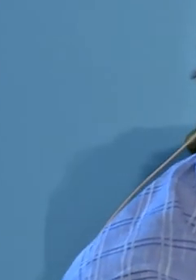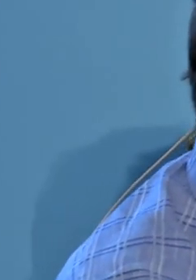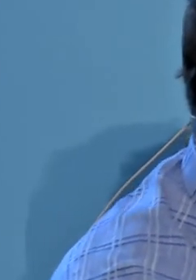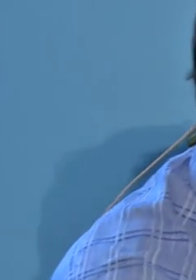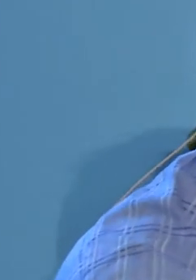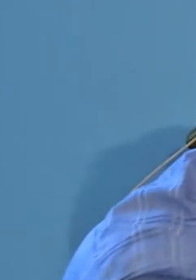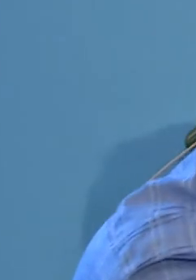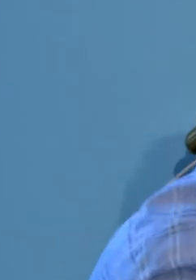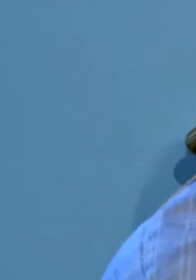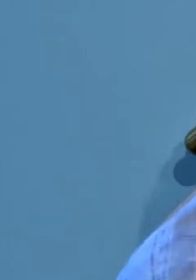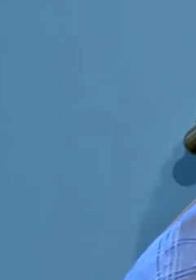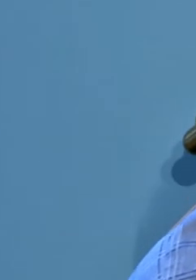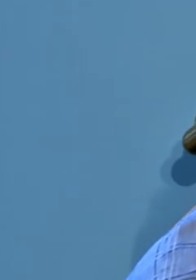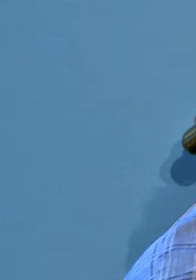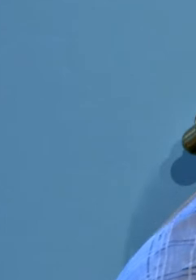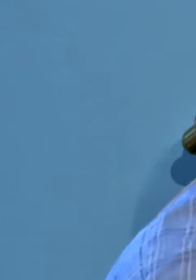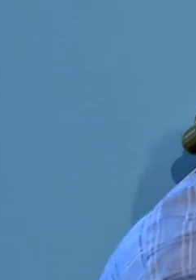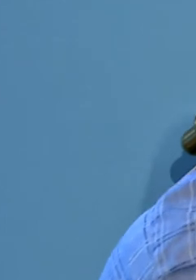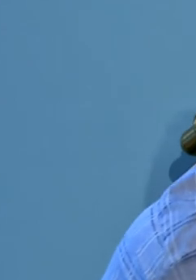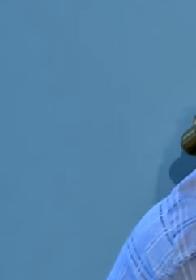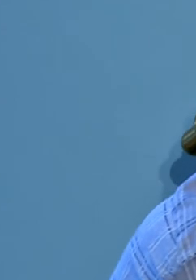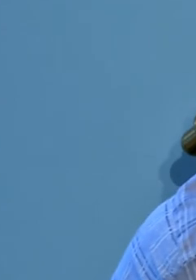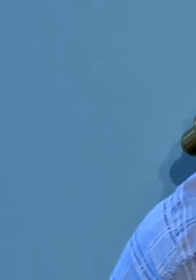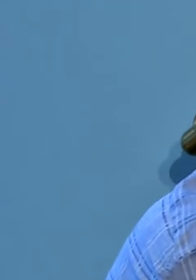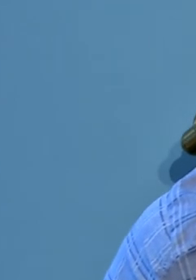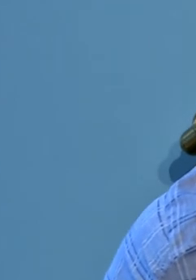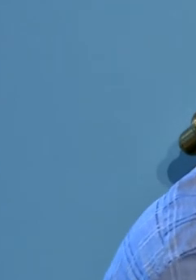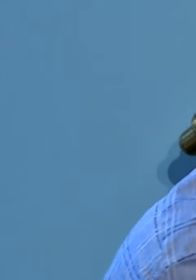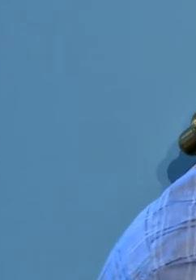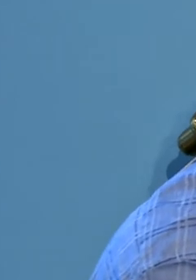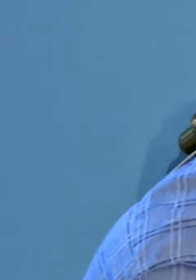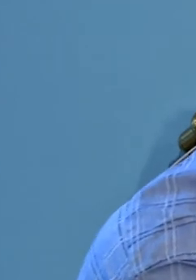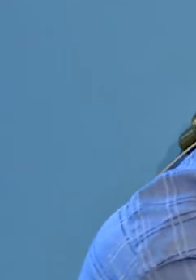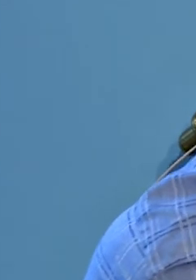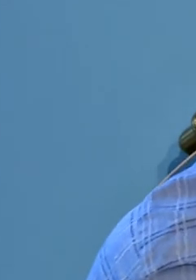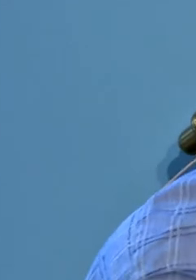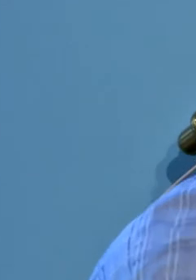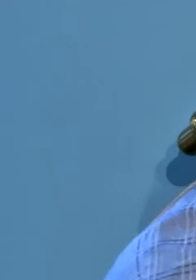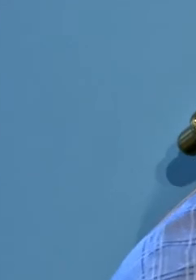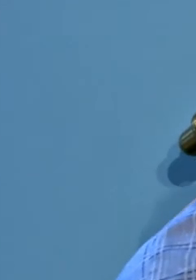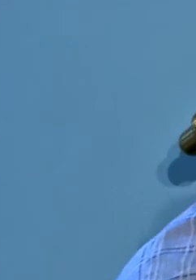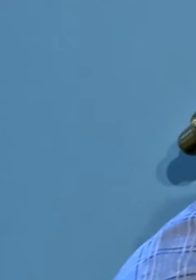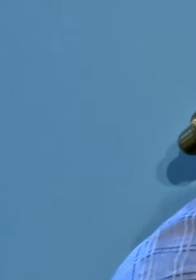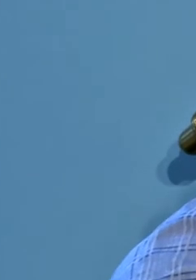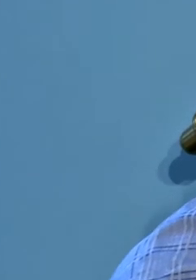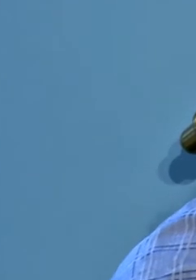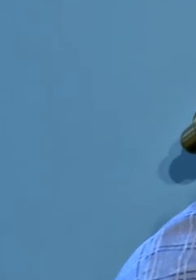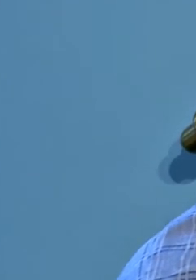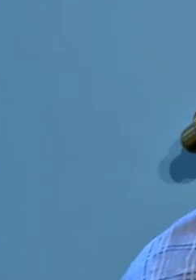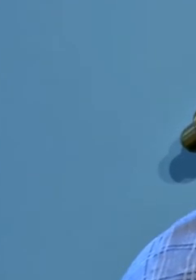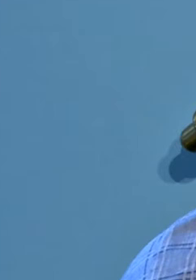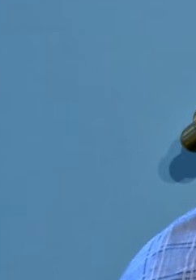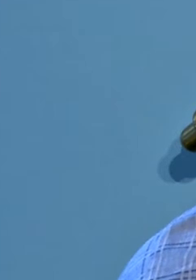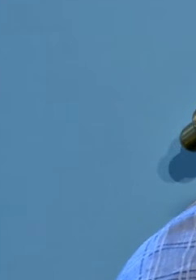långt ifrån, men inte minst norrut mot Danmark och just